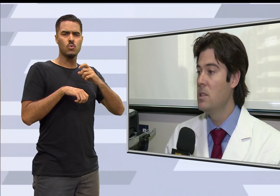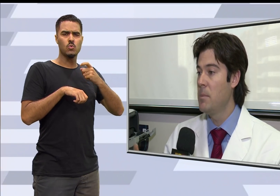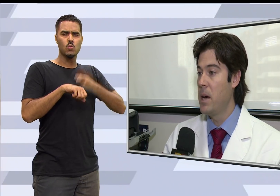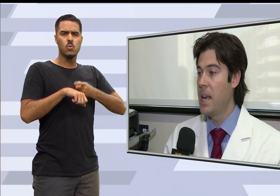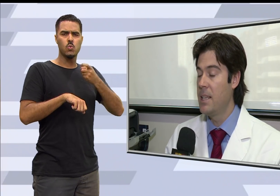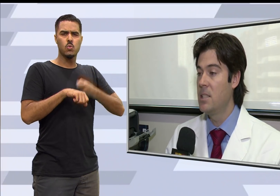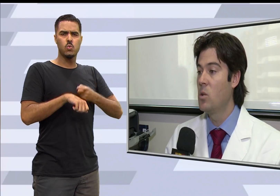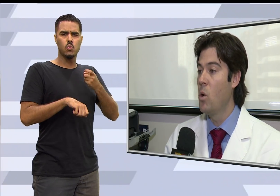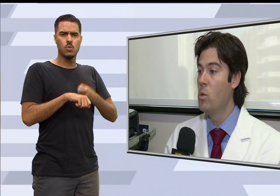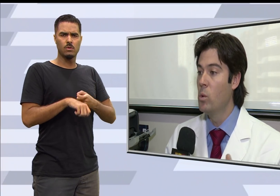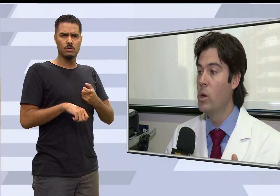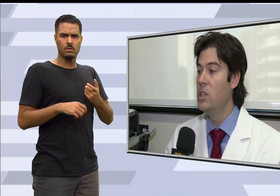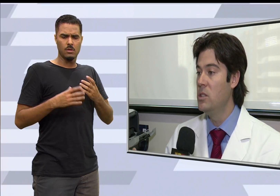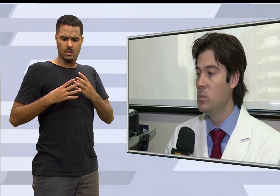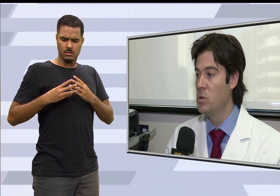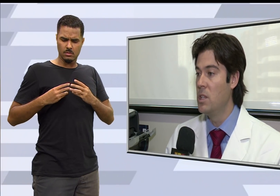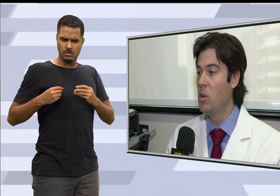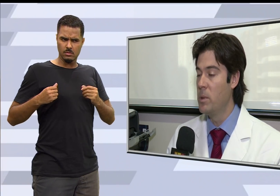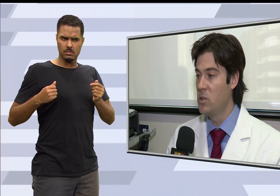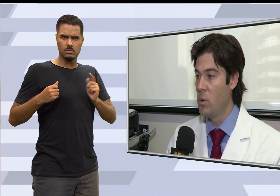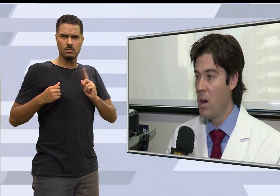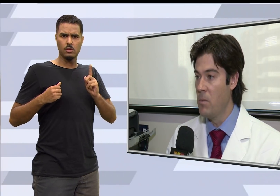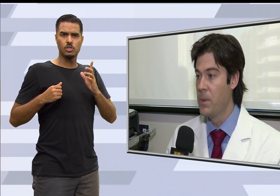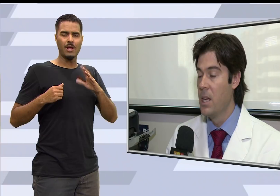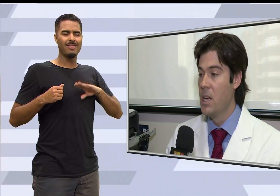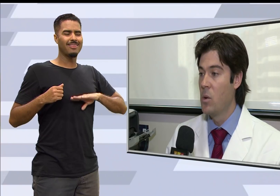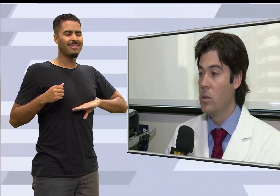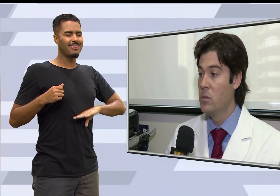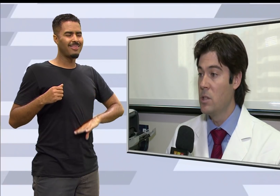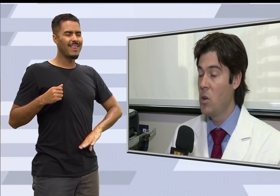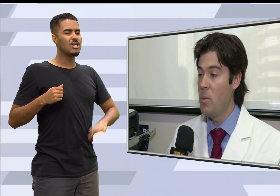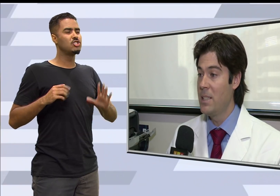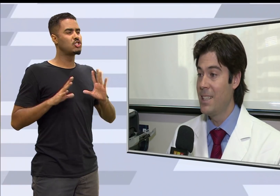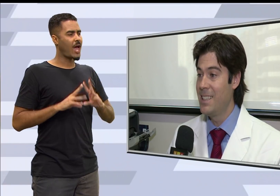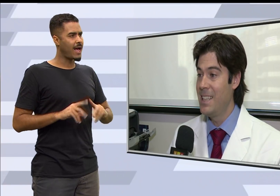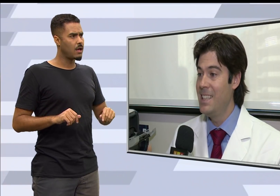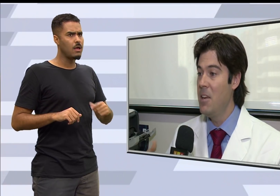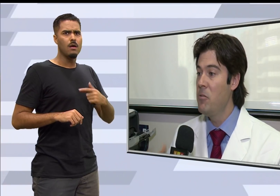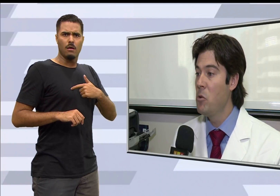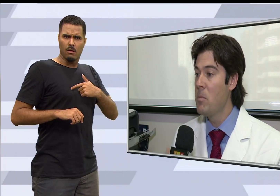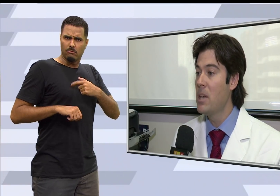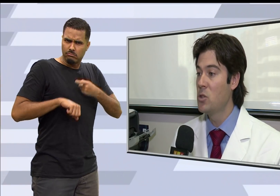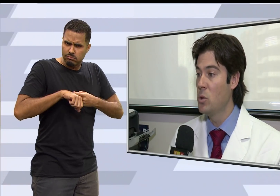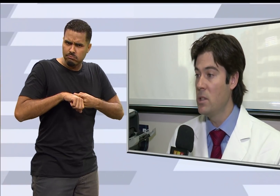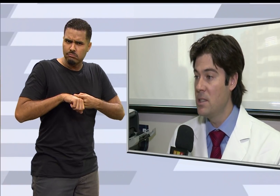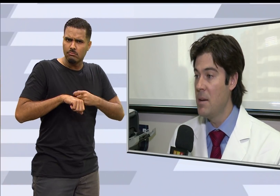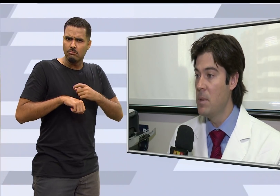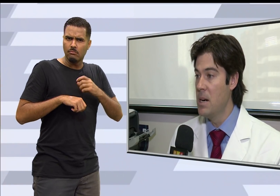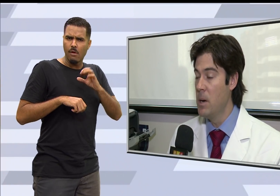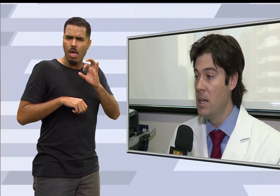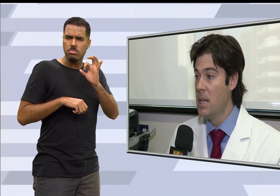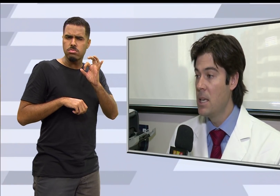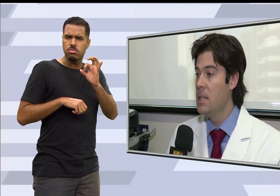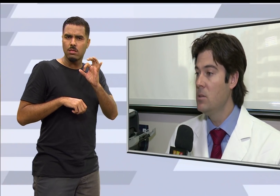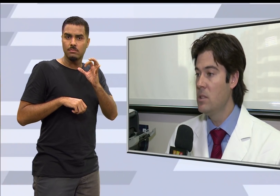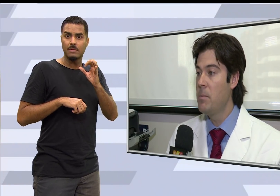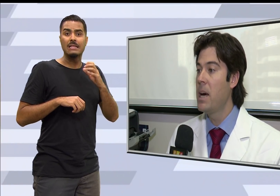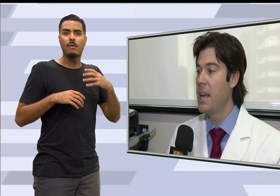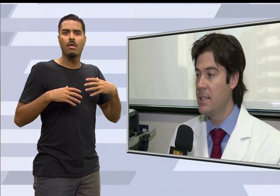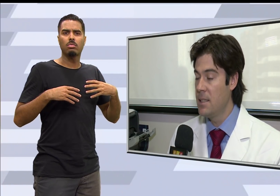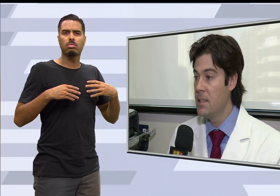não desaparece com o ritmo do ciclo menstrual. Quando você começa a ter deformações na mama que